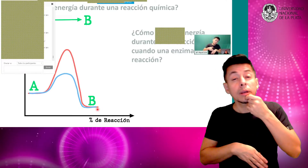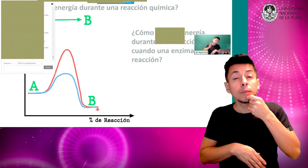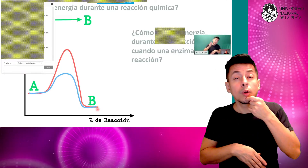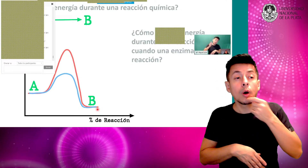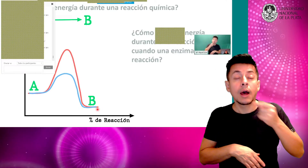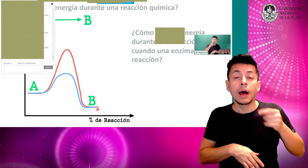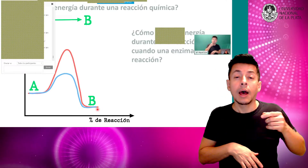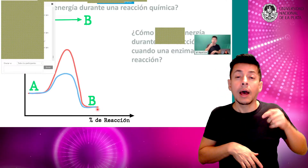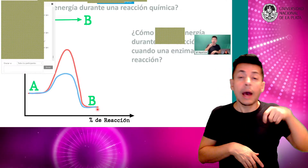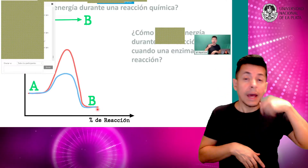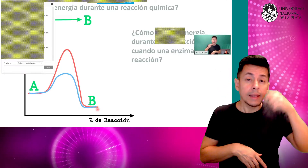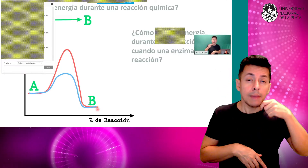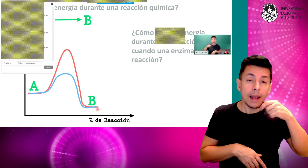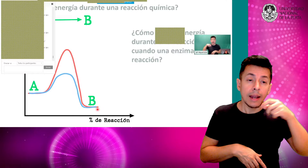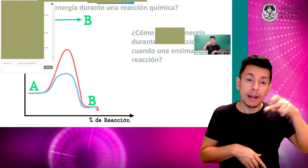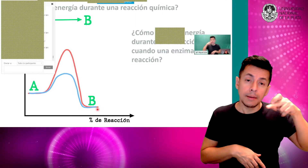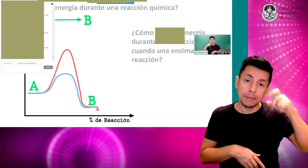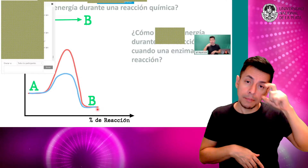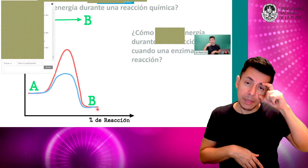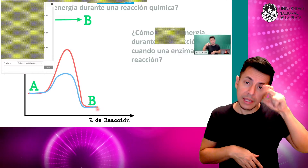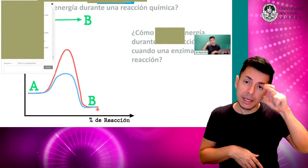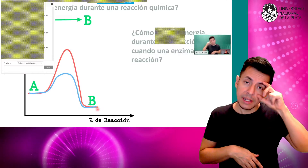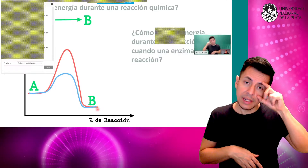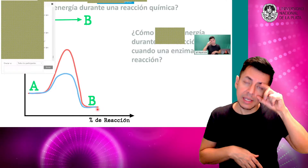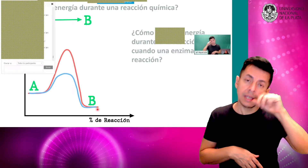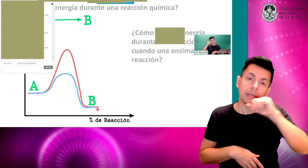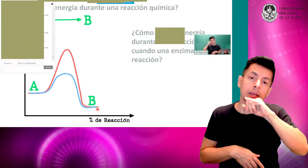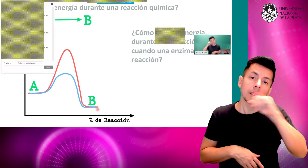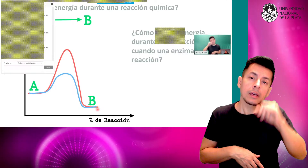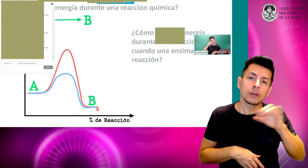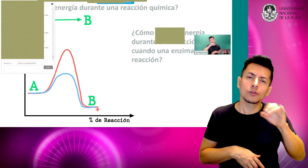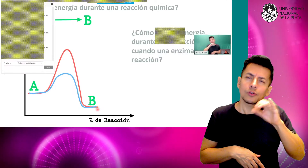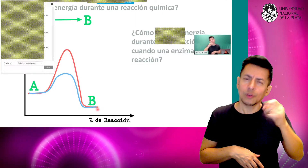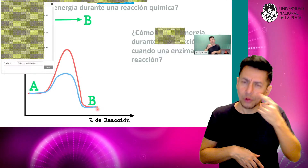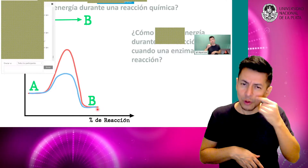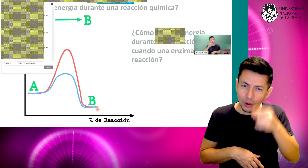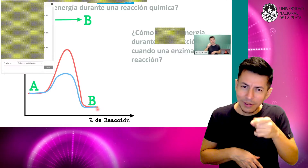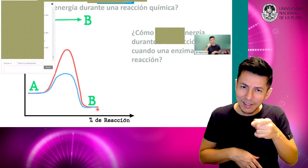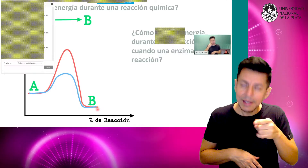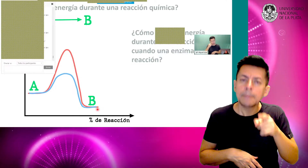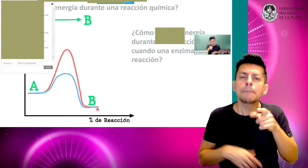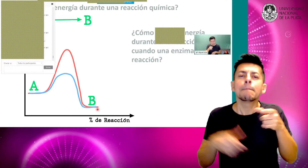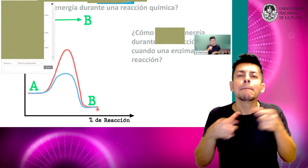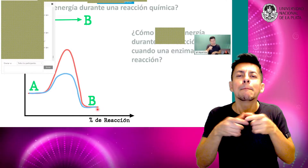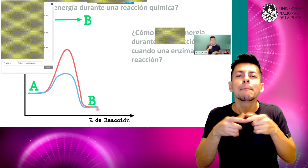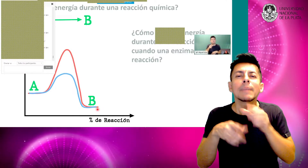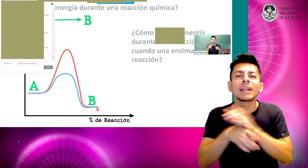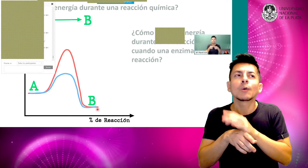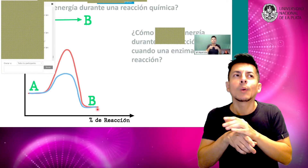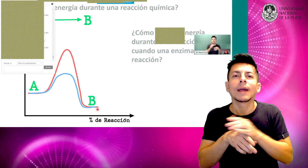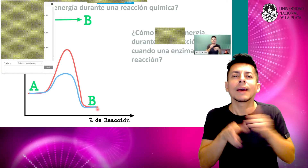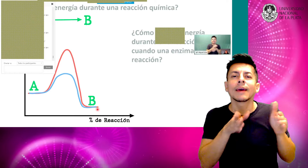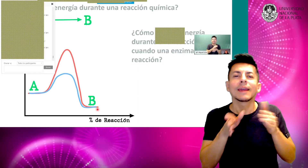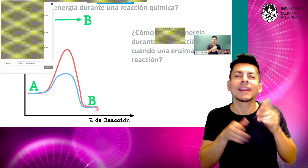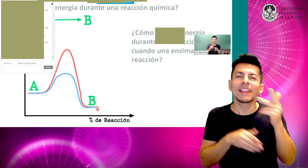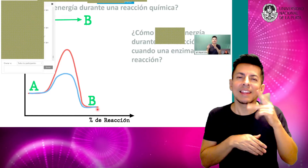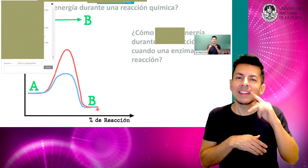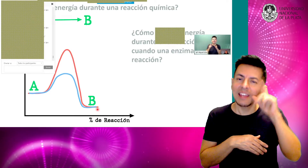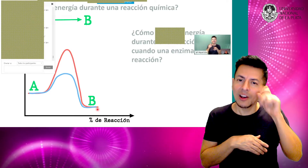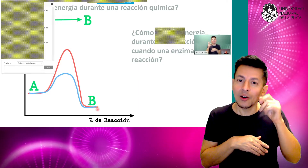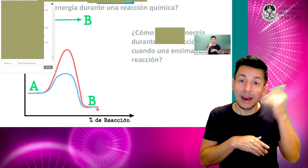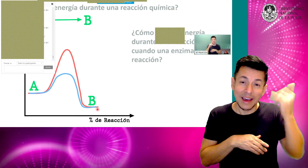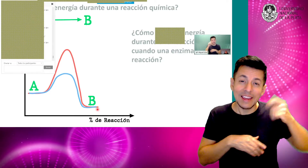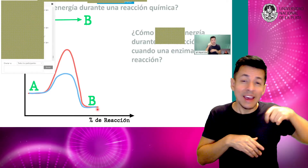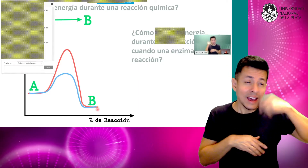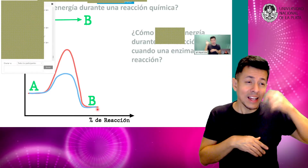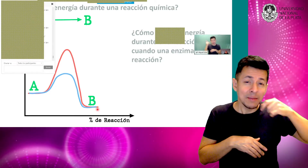perezosos? ¿Alguna vez vieron en la película La Era de Hielo? Están los perezosos. Son